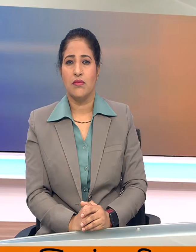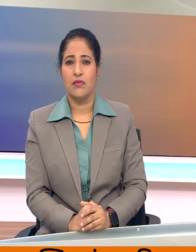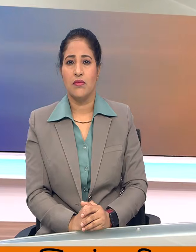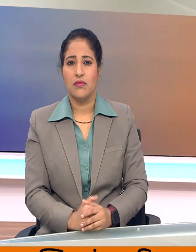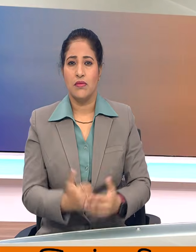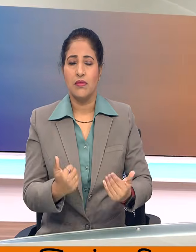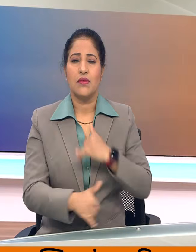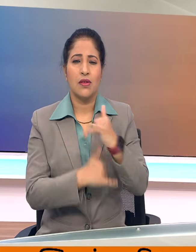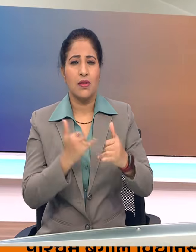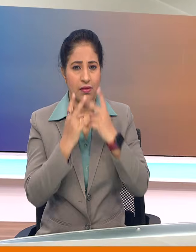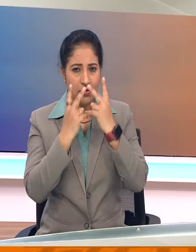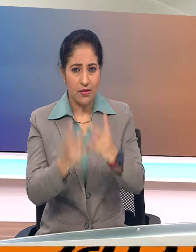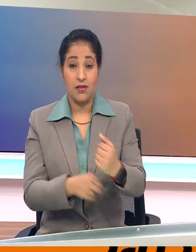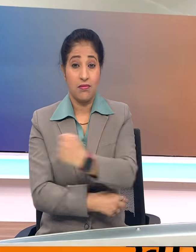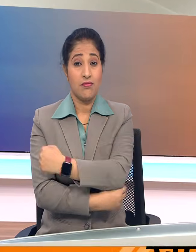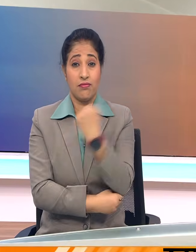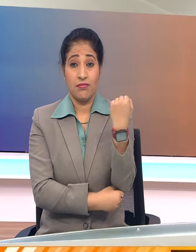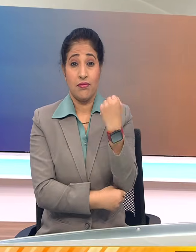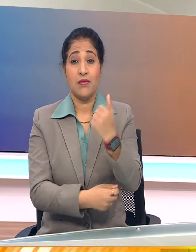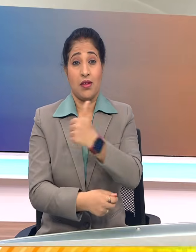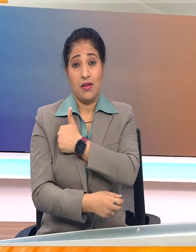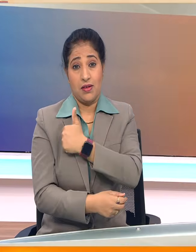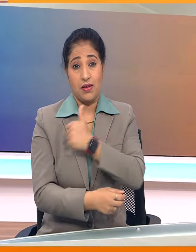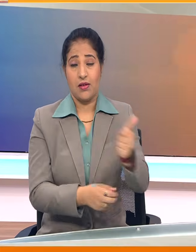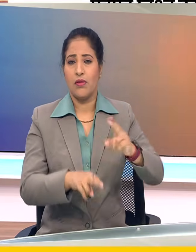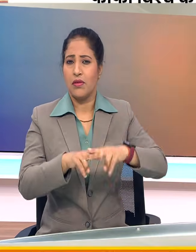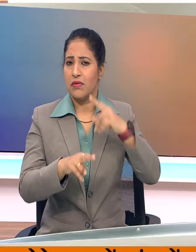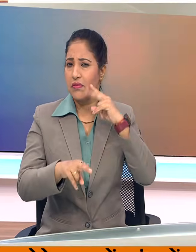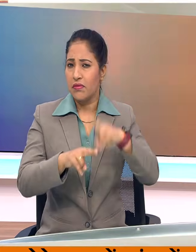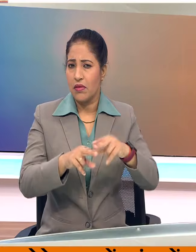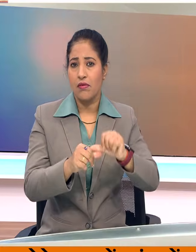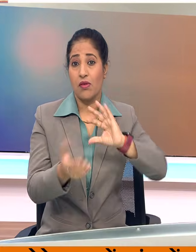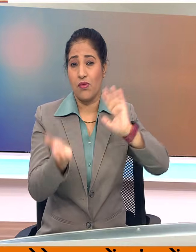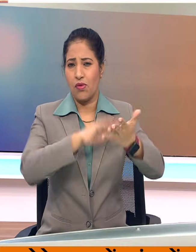और खेल की खबरों में मेजबान कनाडा ने फीफा विश्व कप